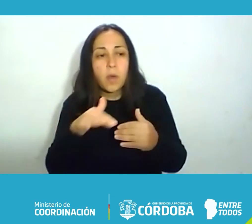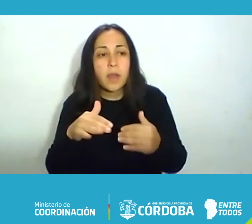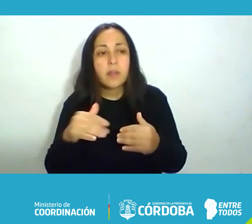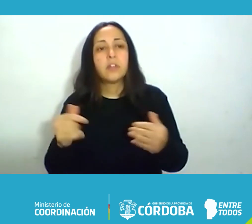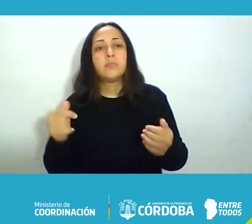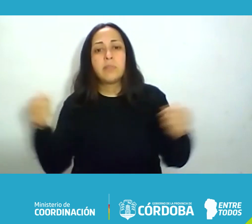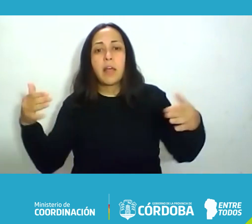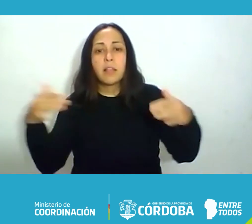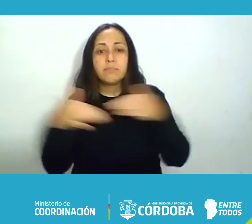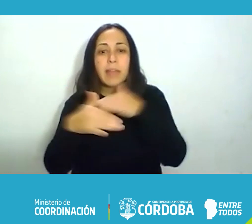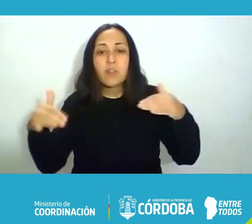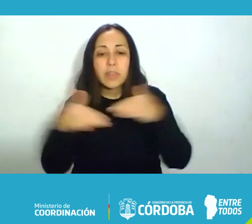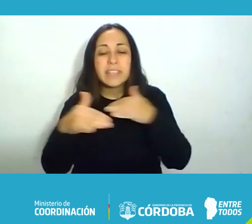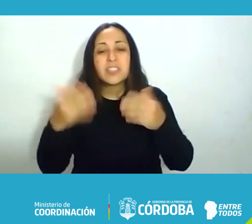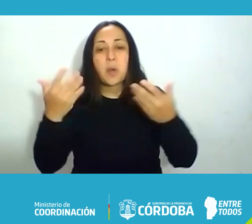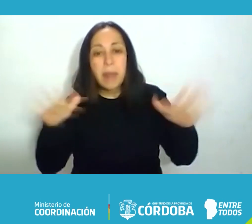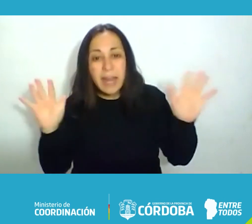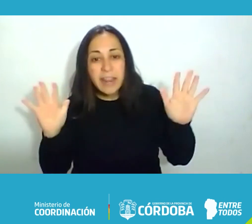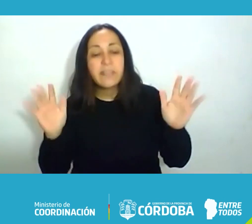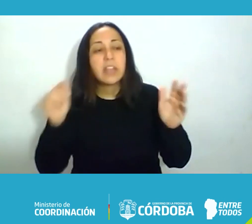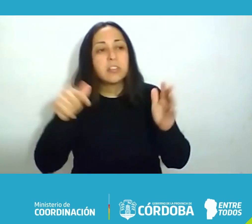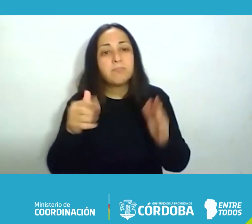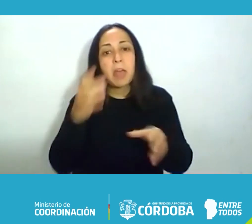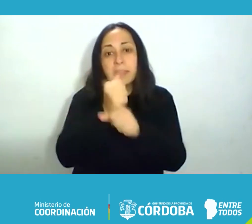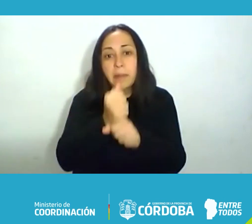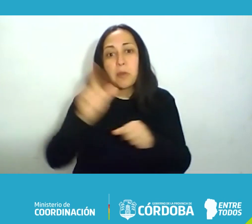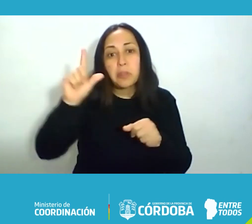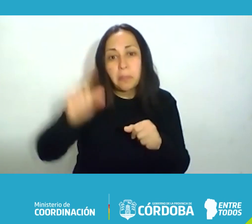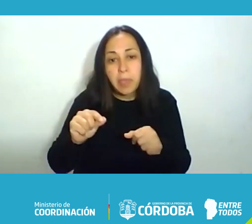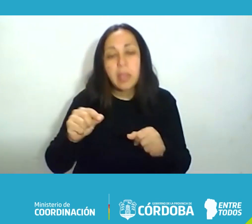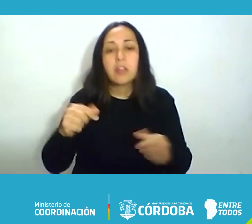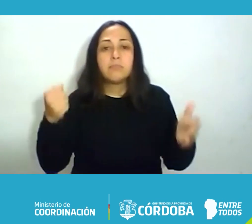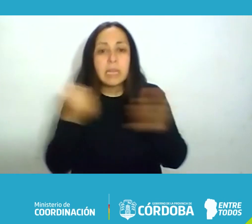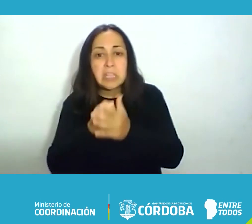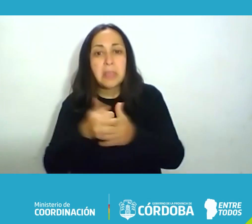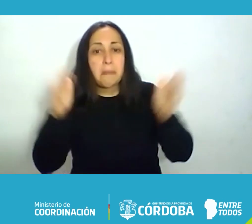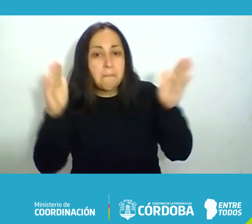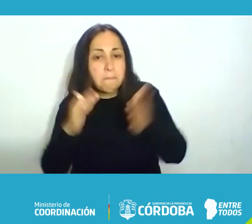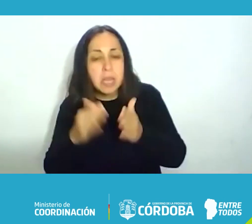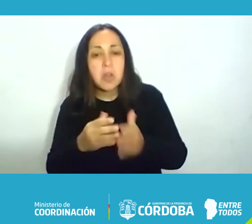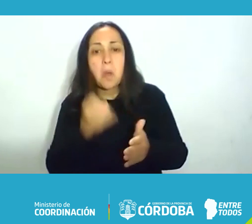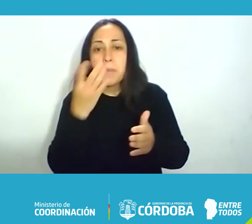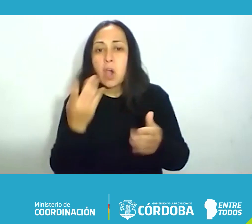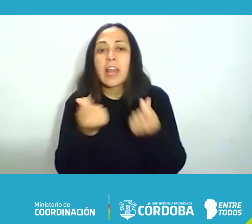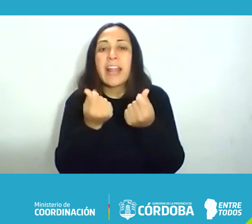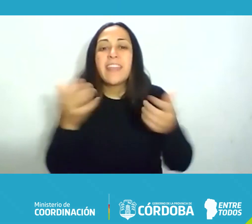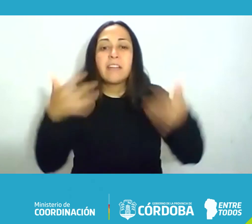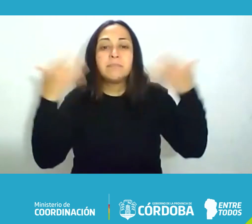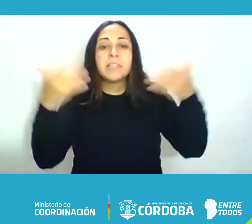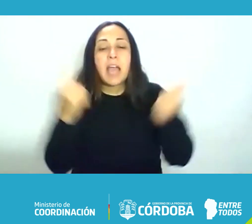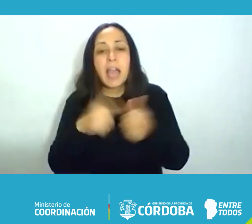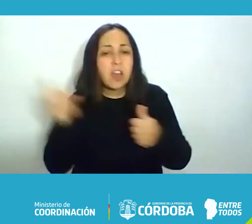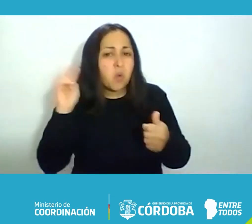en las 9 localidades del proyecto. Se dan menores costos de transporte en el tránsito local, reduce los riesgos de accidente, mejora la calidad de aire, menos ruidos